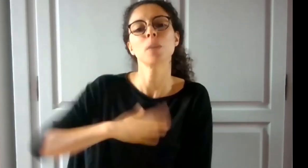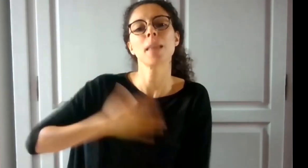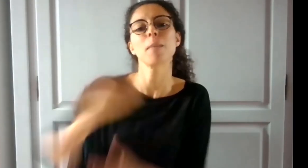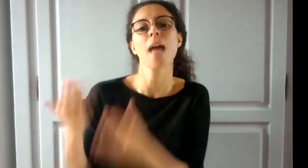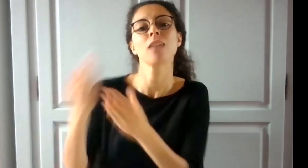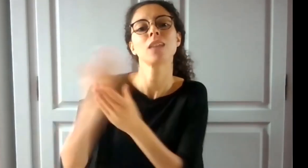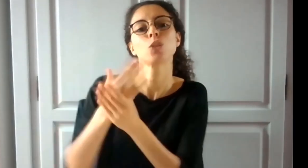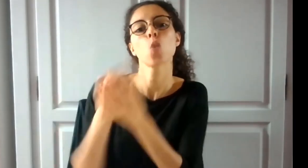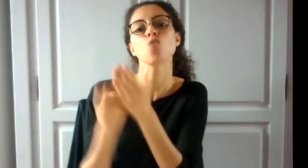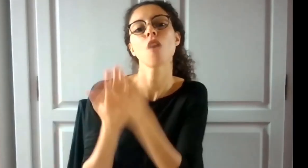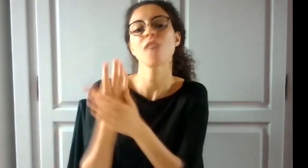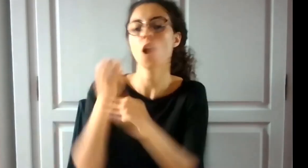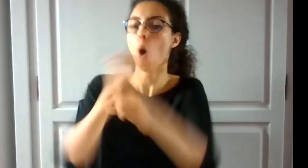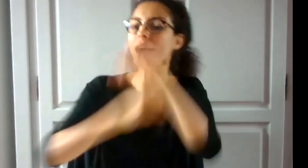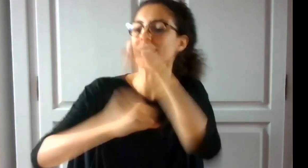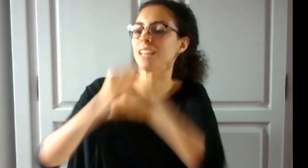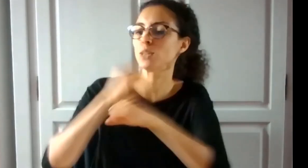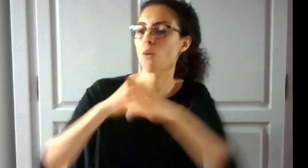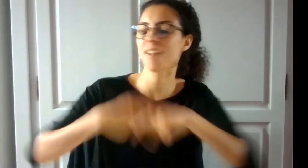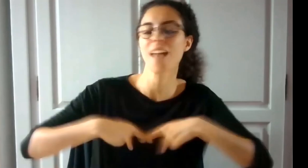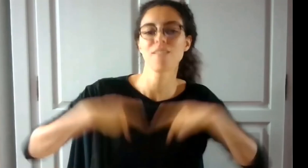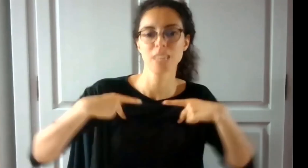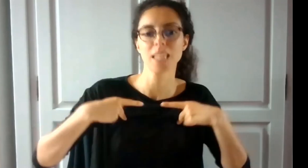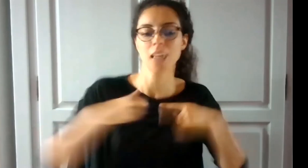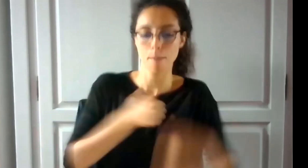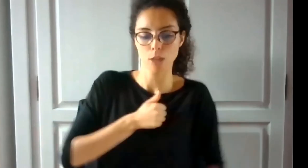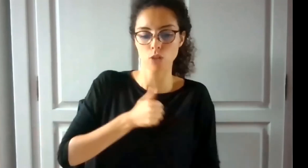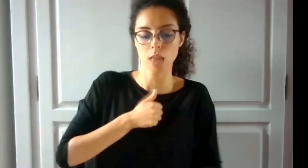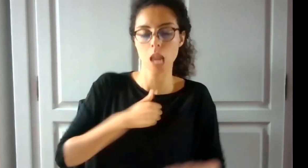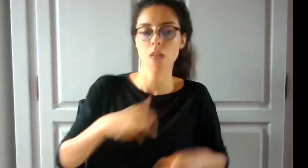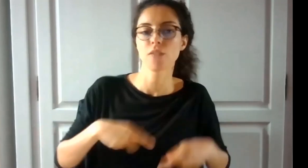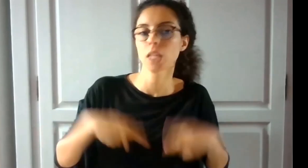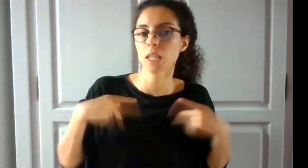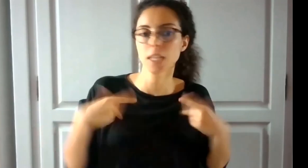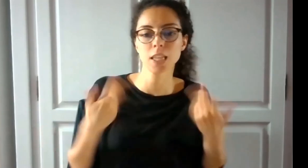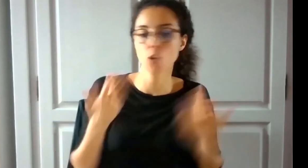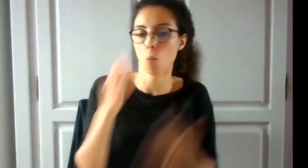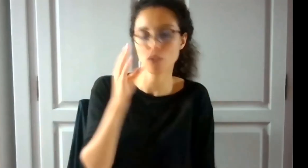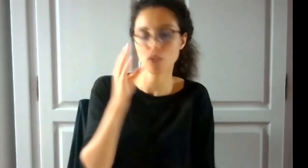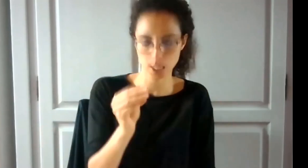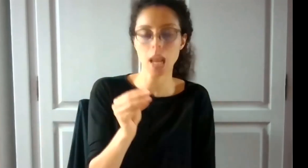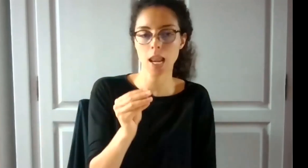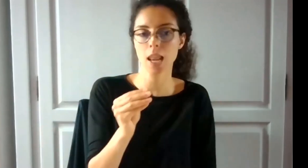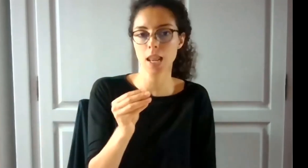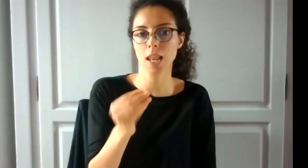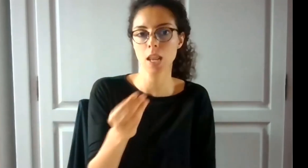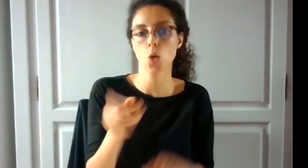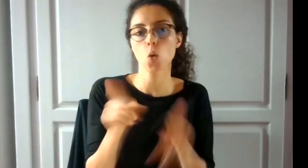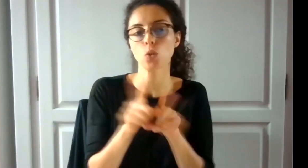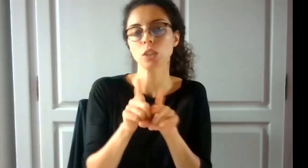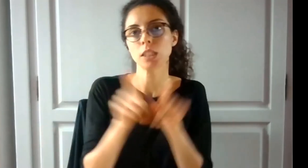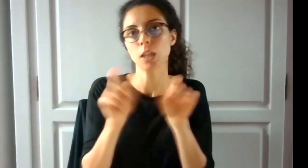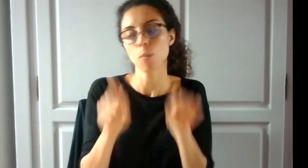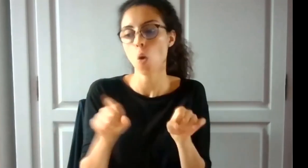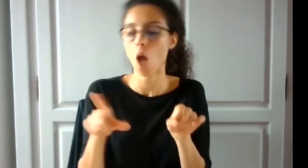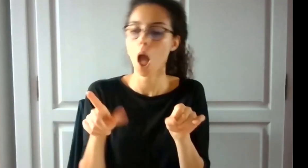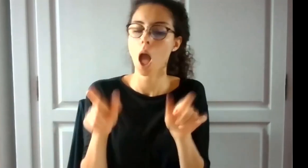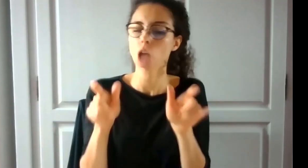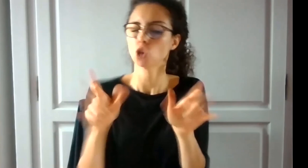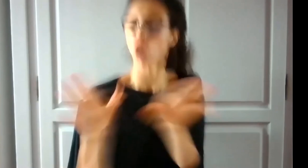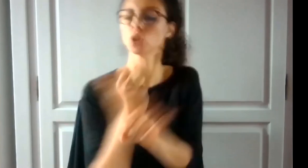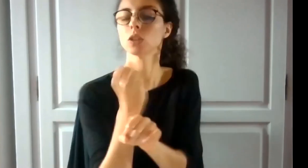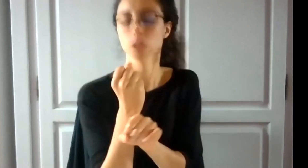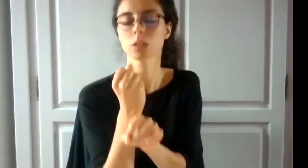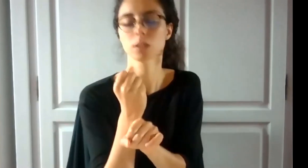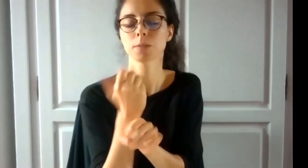forme d'organisation de la vie perso, de la vie professionnelle, qui pouvait être aussi une opportunité. Je pense